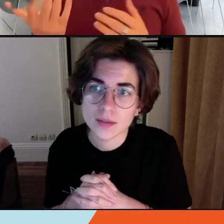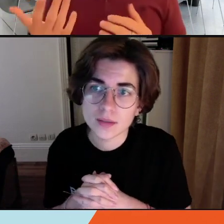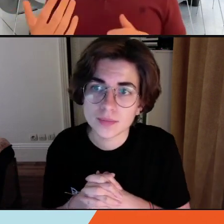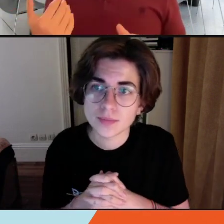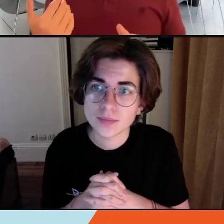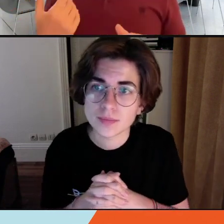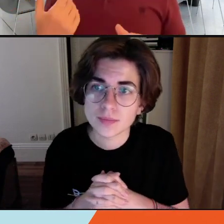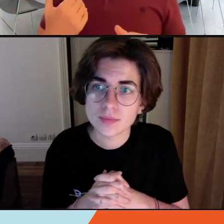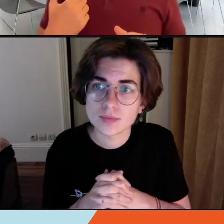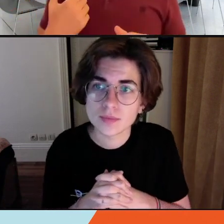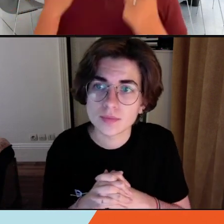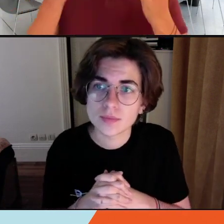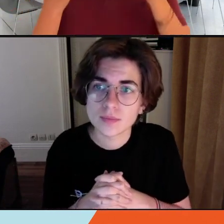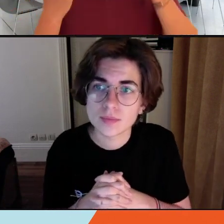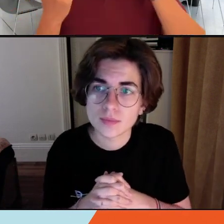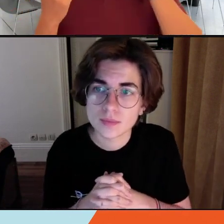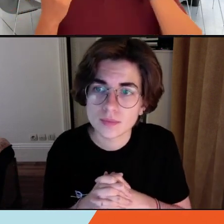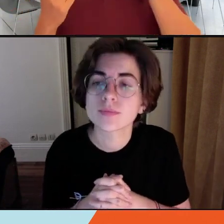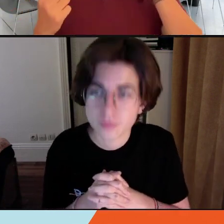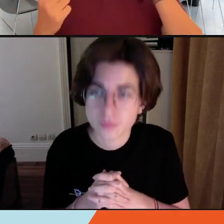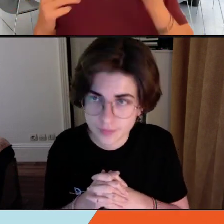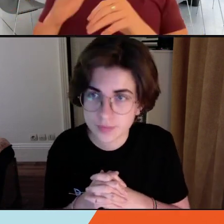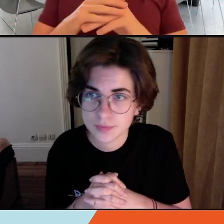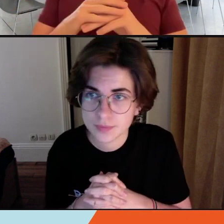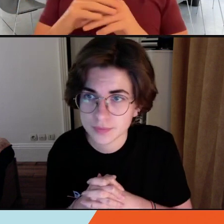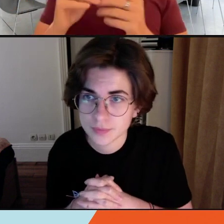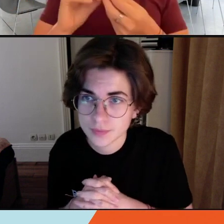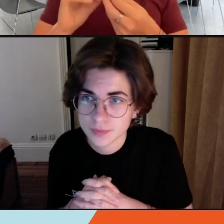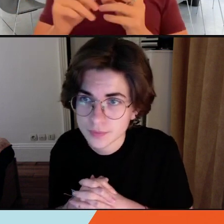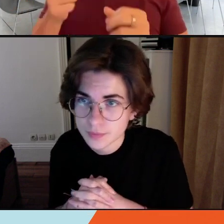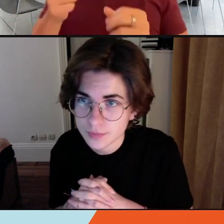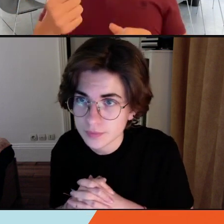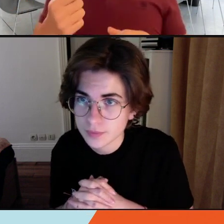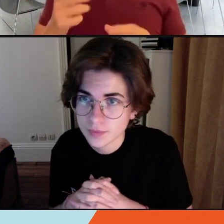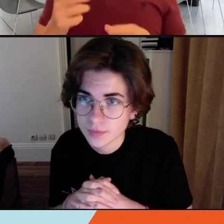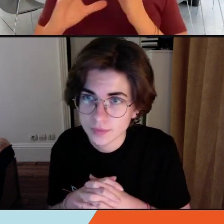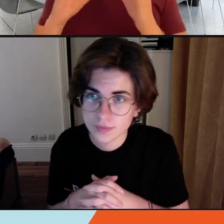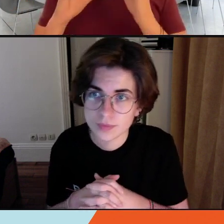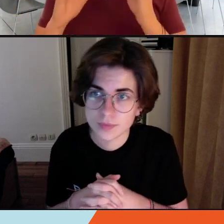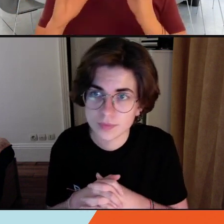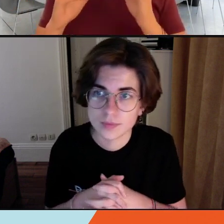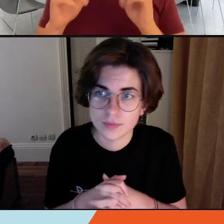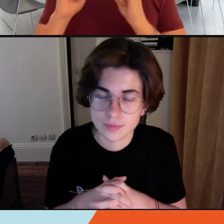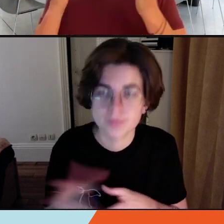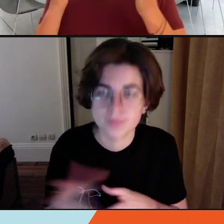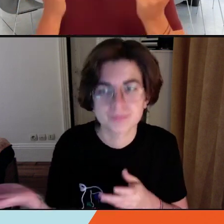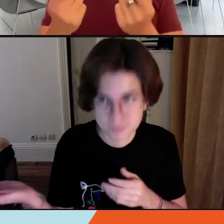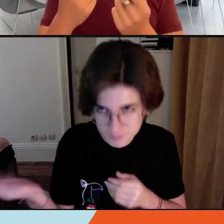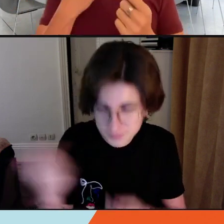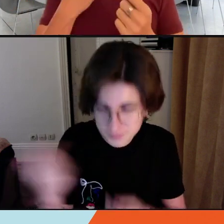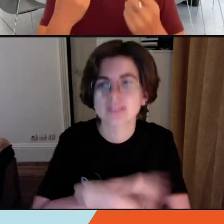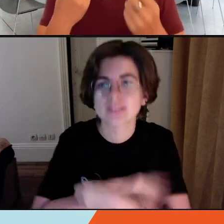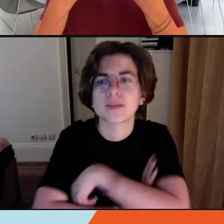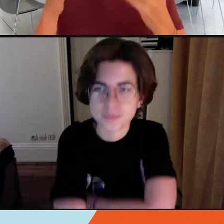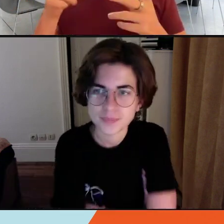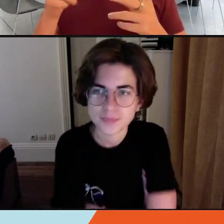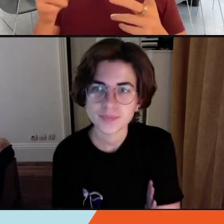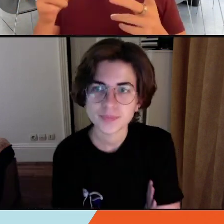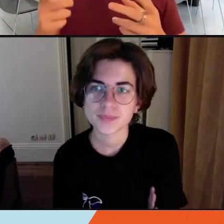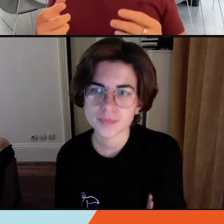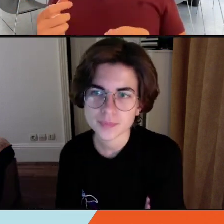c'est qu'on a réfléchi sur le problème d'abord des conversations en groupe, C'est ça. c'est-à-dire plusieurs